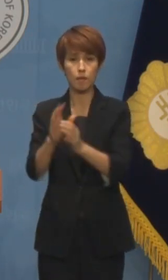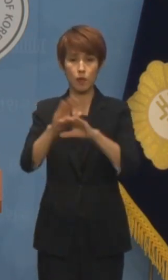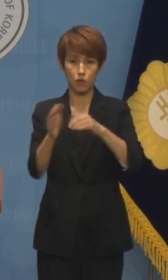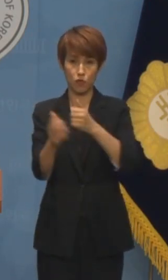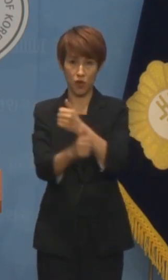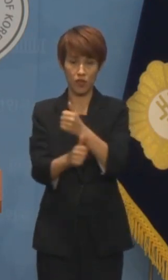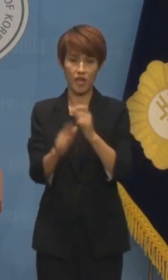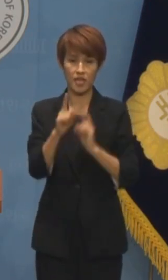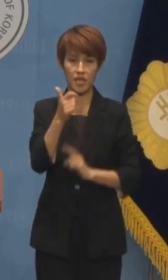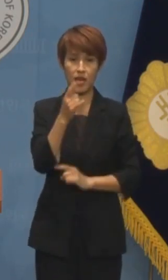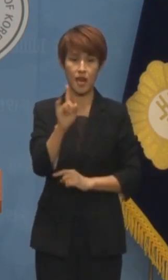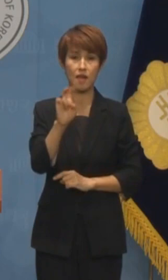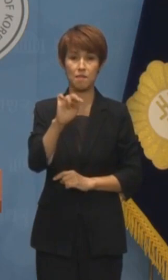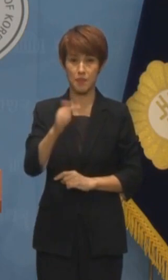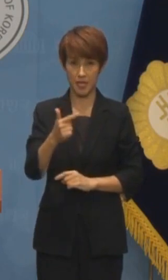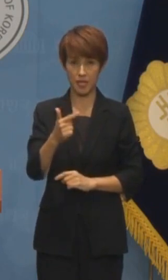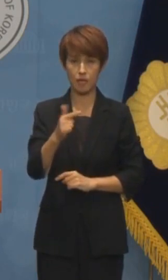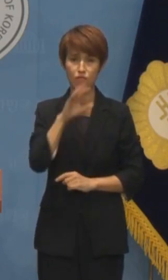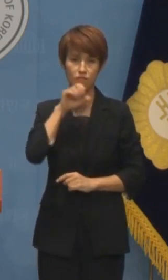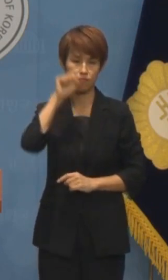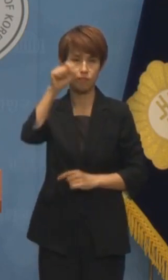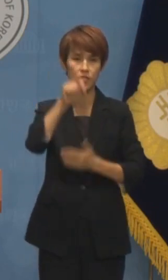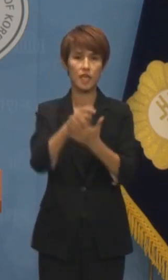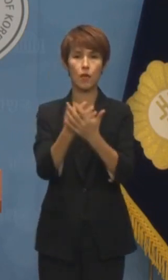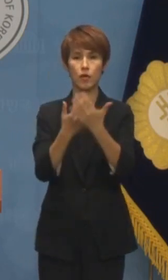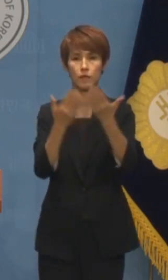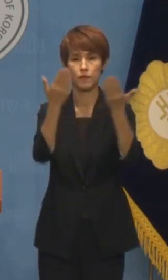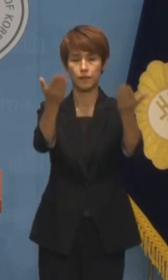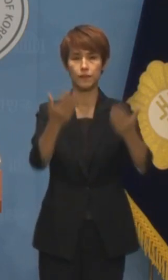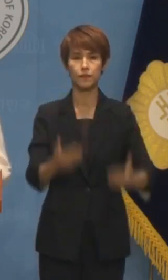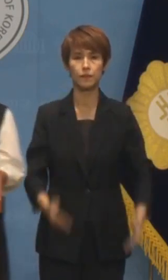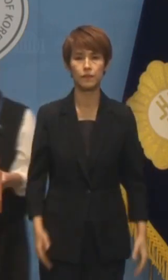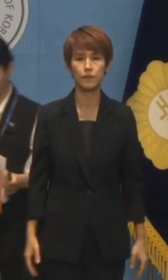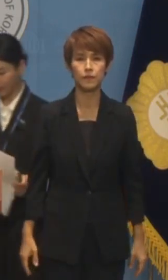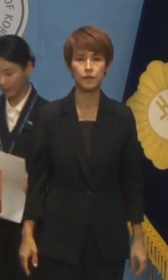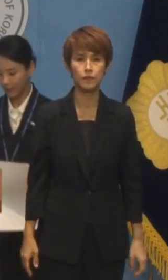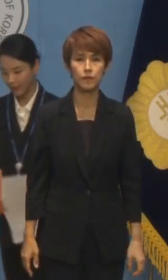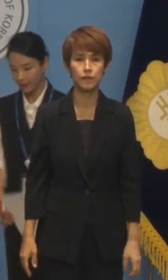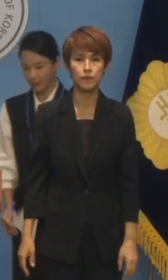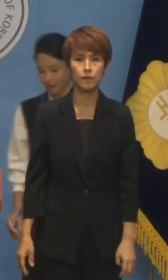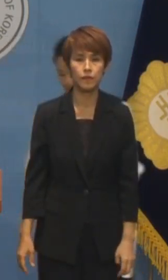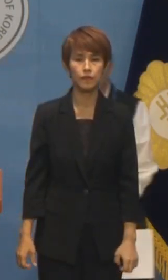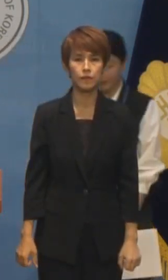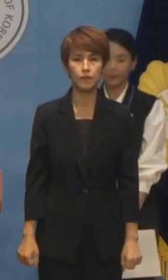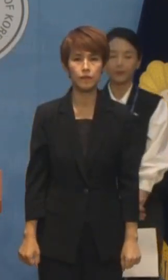위원인 이혜민 의원이 규탄 기자회견 열도록 하겠습니다.